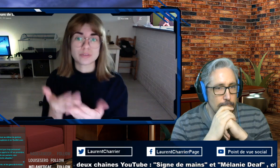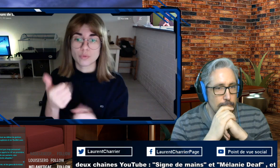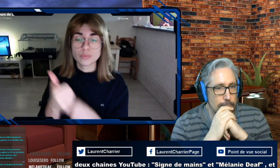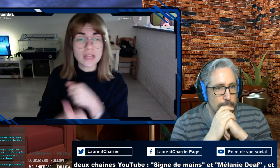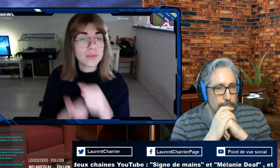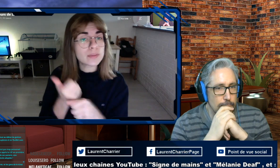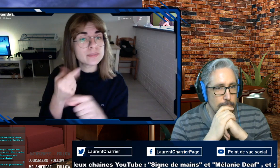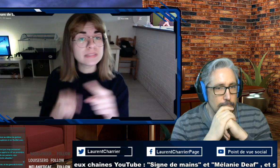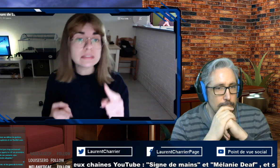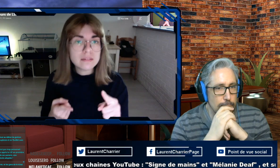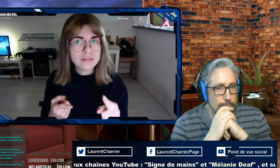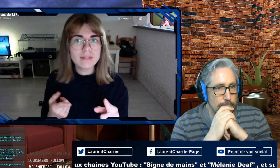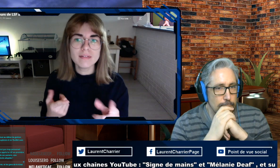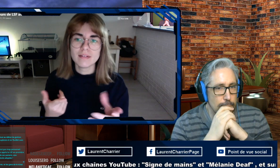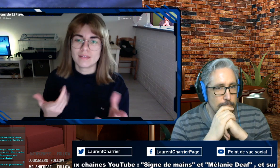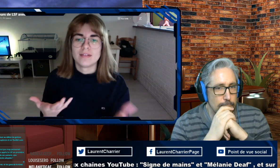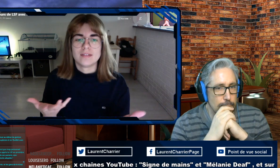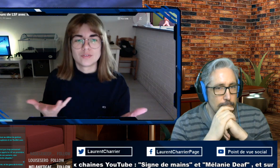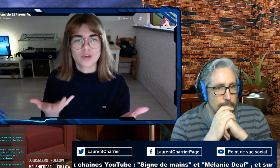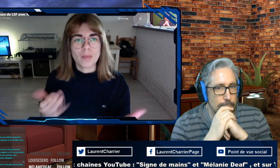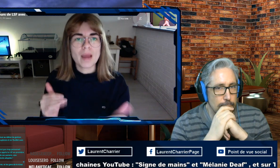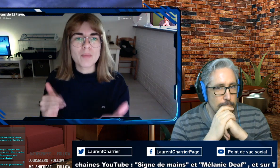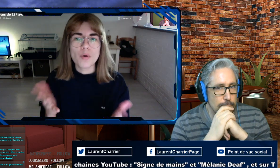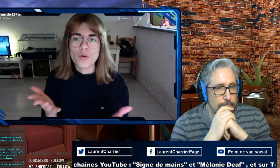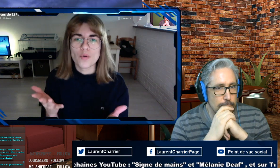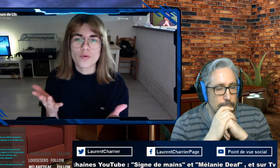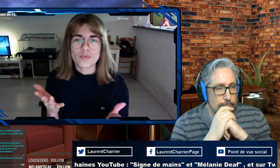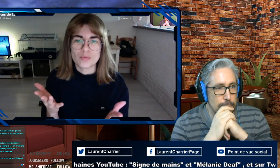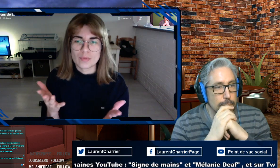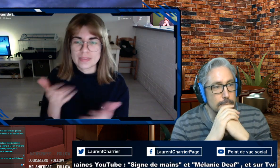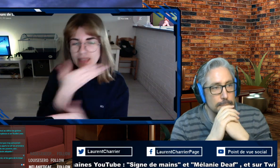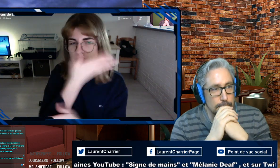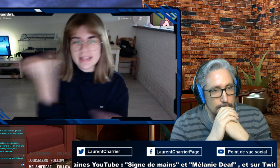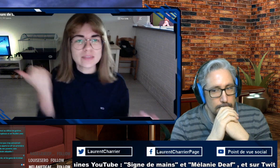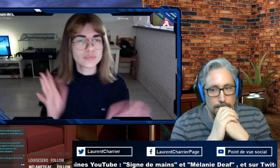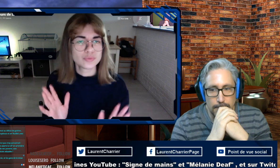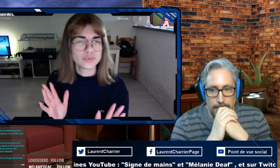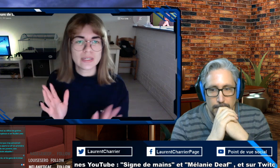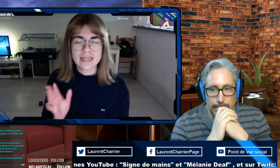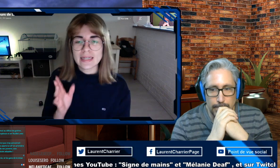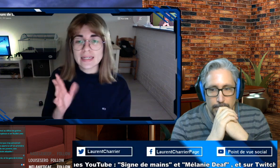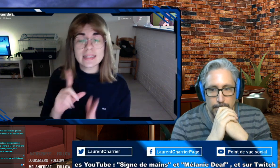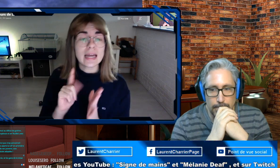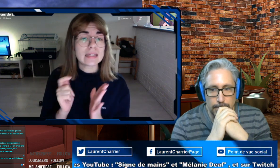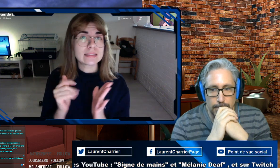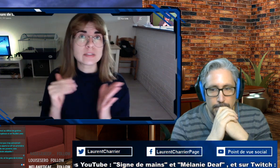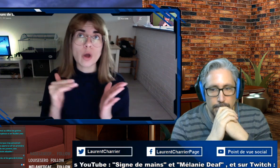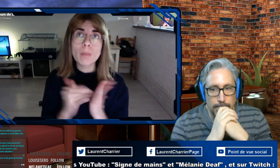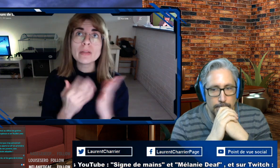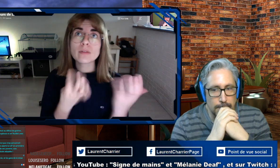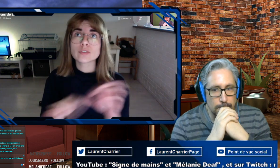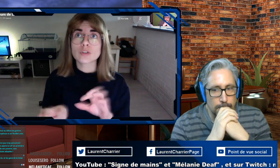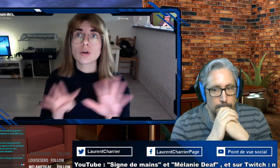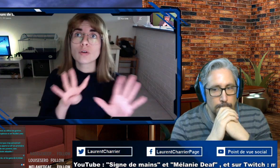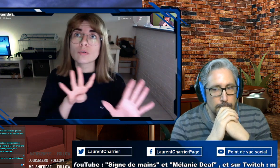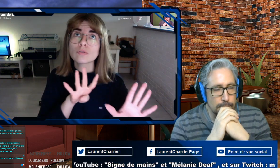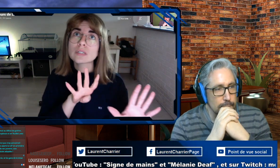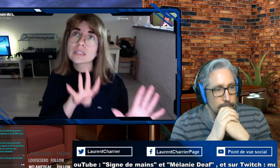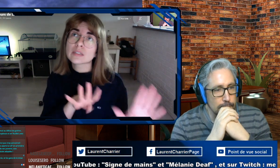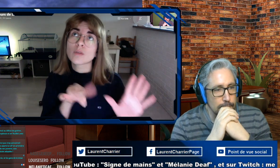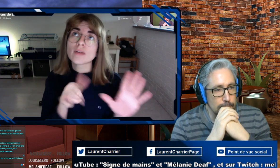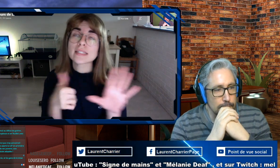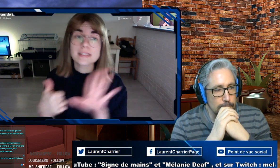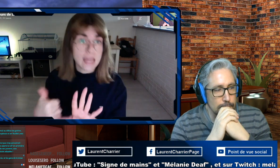situation. Au bout d'un an et demi, quand même, ils ne savaient rien du tout. Et c'était en